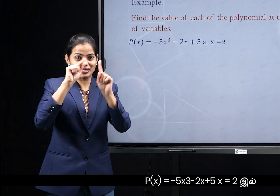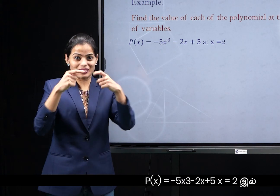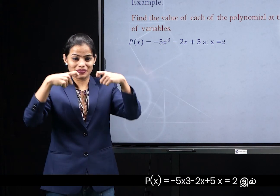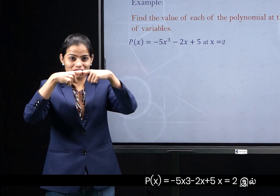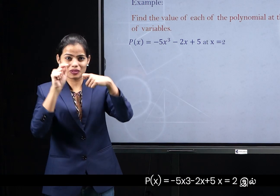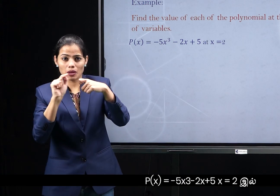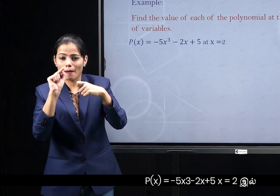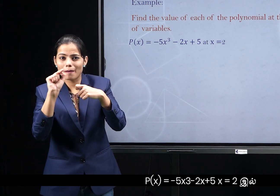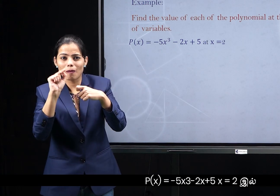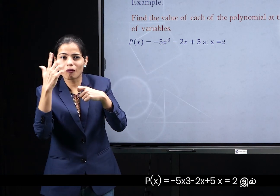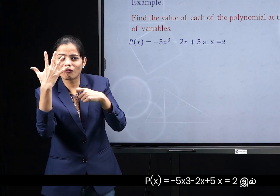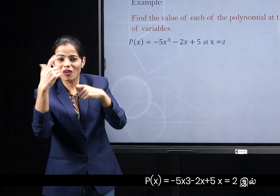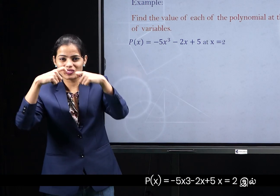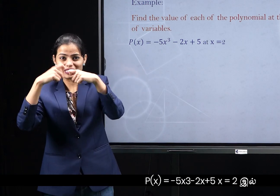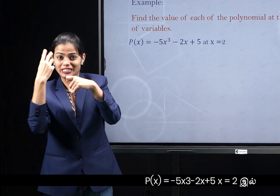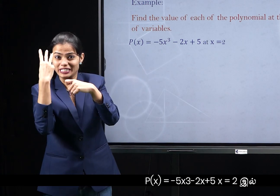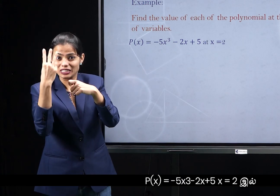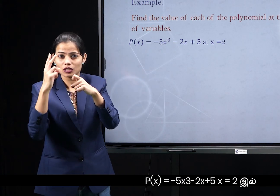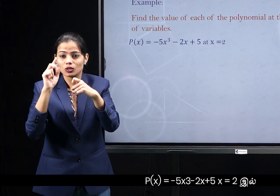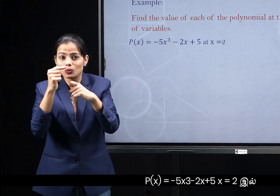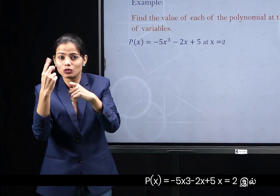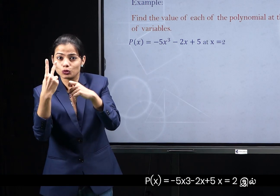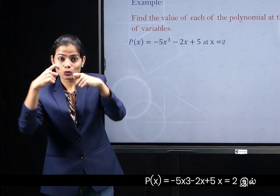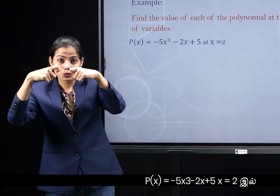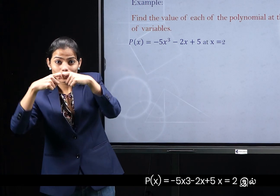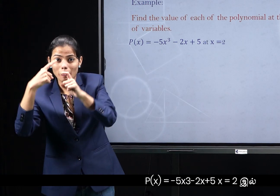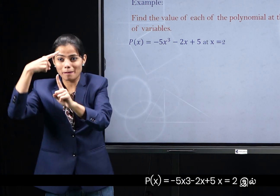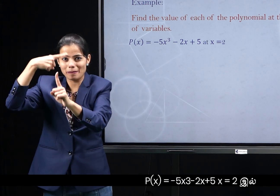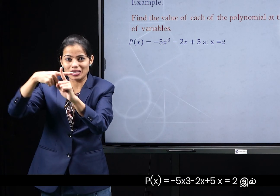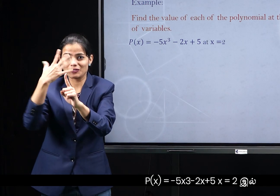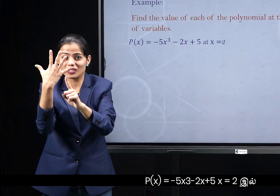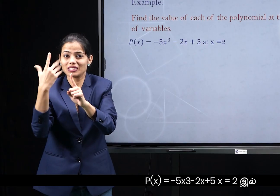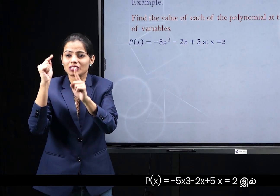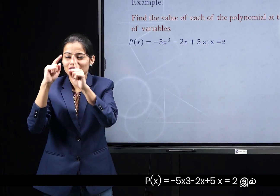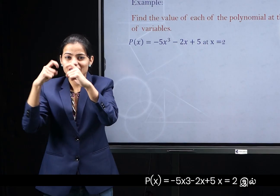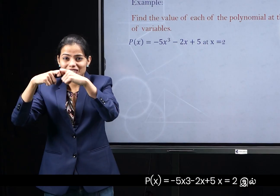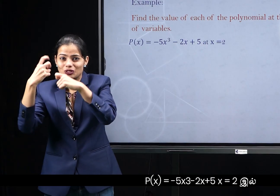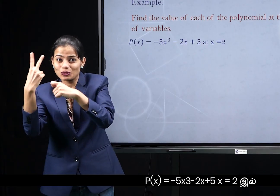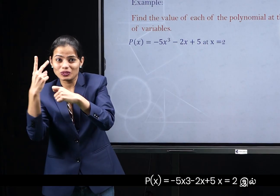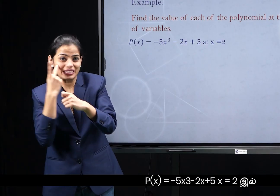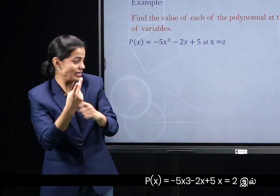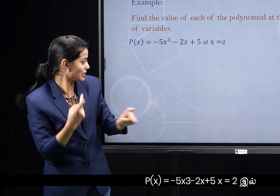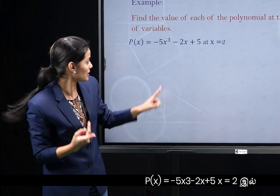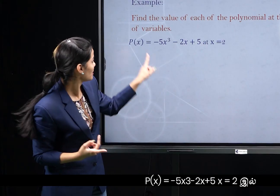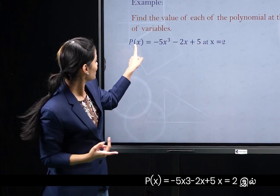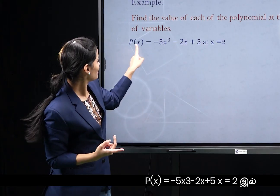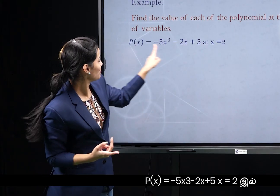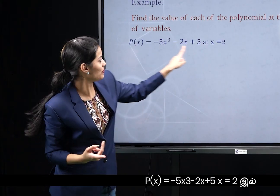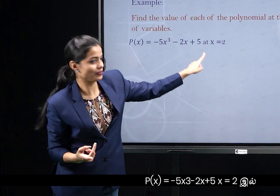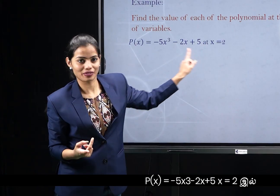காண்க. பி எக்ஸ் சமன் -5 3 2 எக்ஸ் கூட்டல் 5 எக்ஸ் சமன்